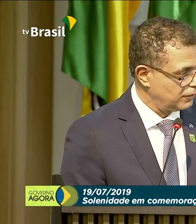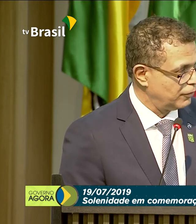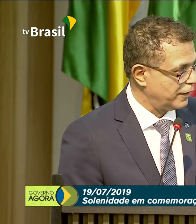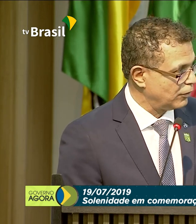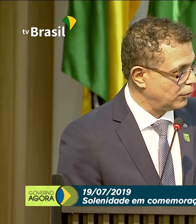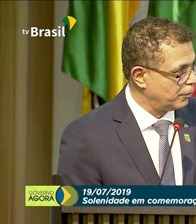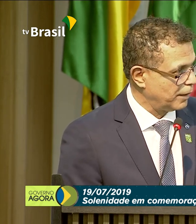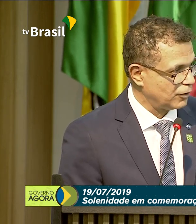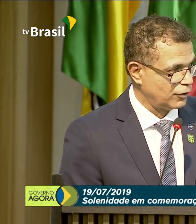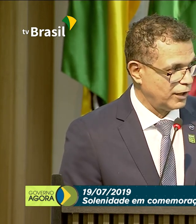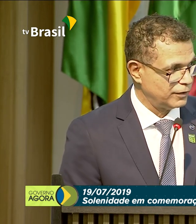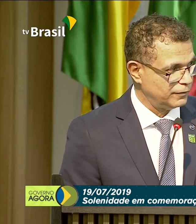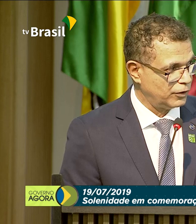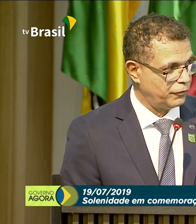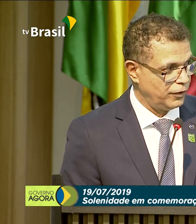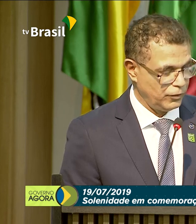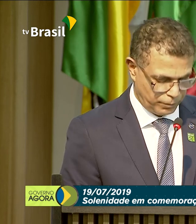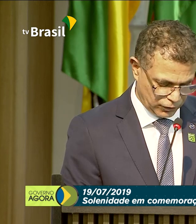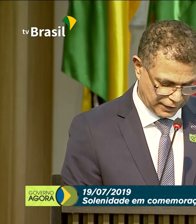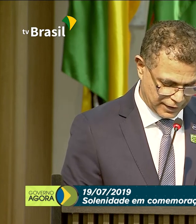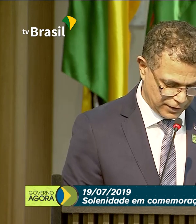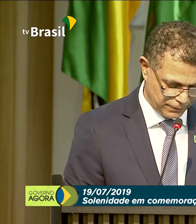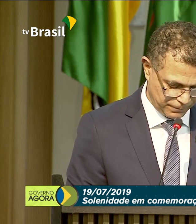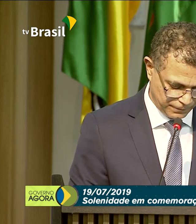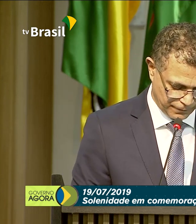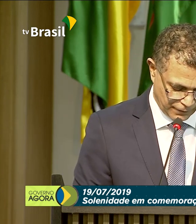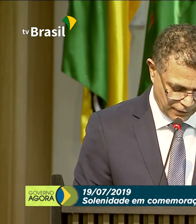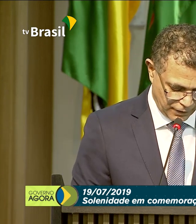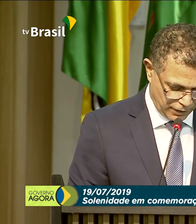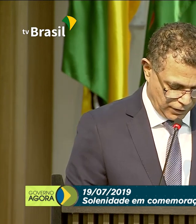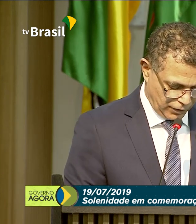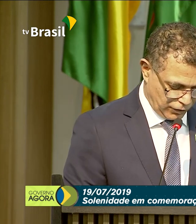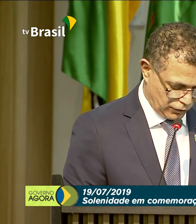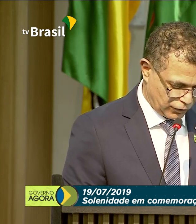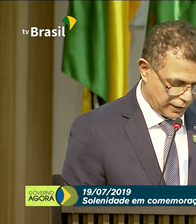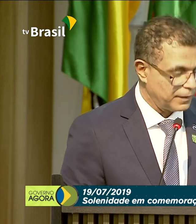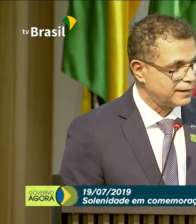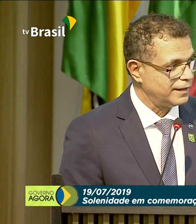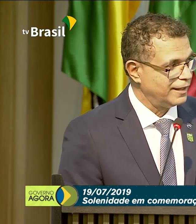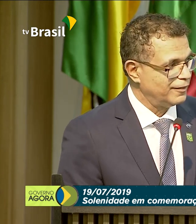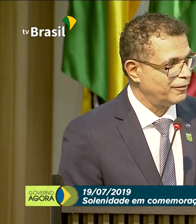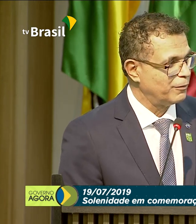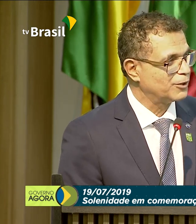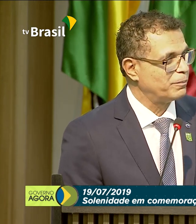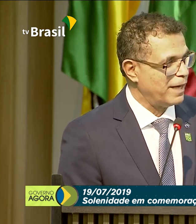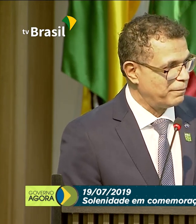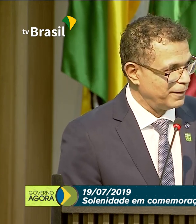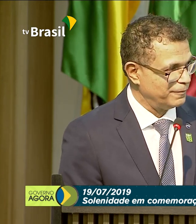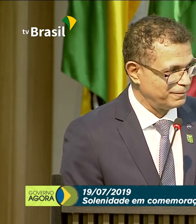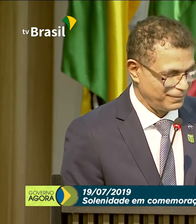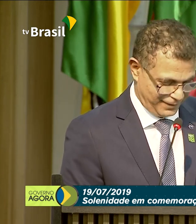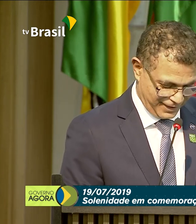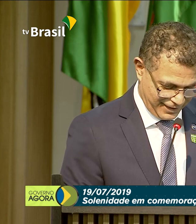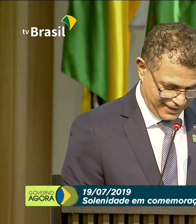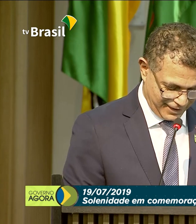representando o velho lobo Mário Jorge, seu filho Paulo Zagallo, José Macia, famoso